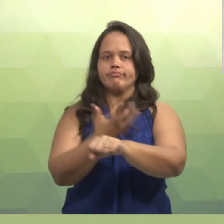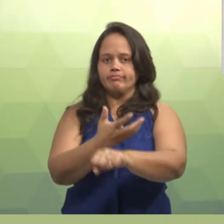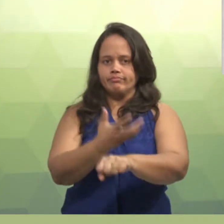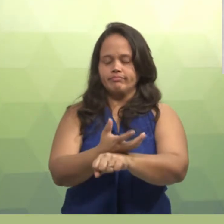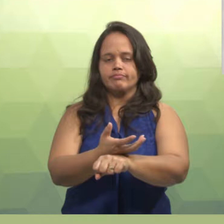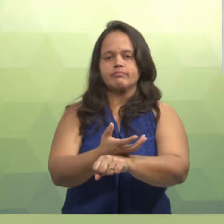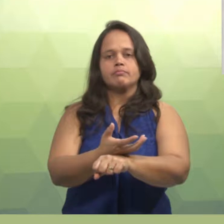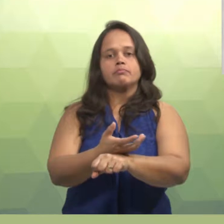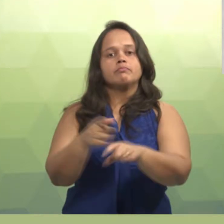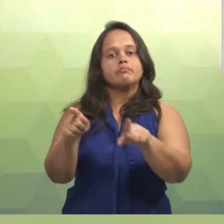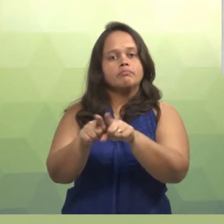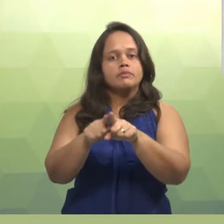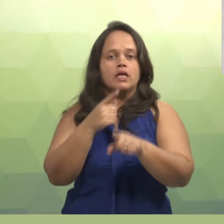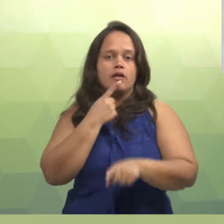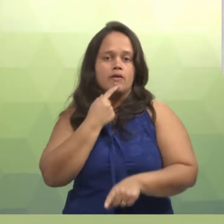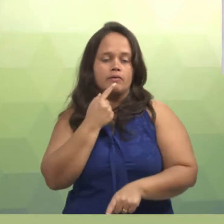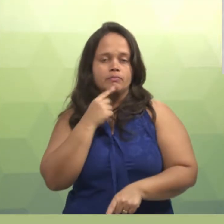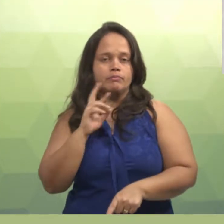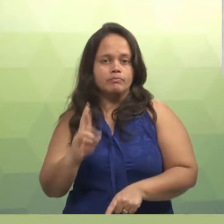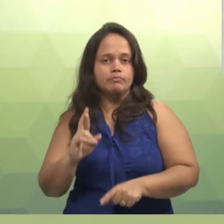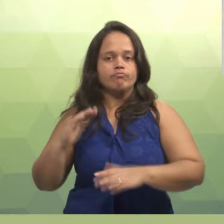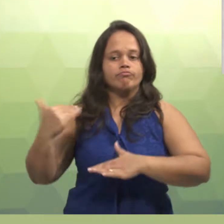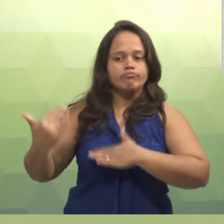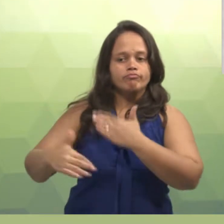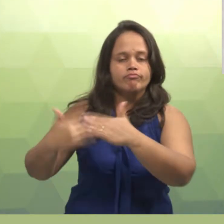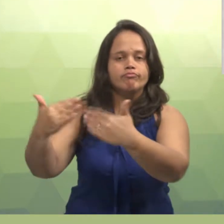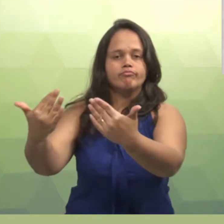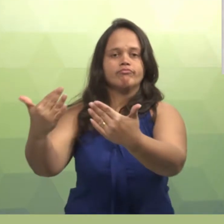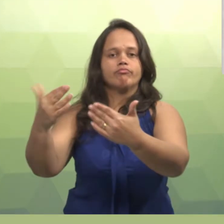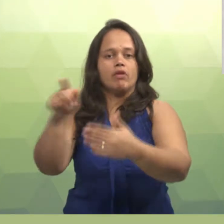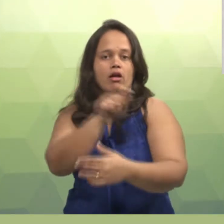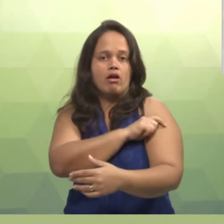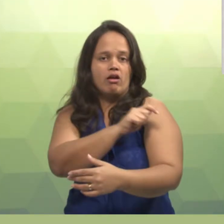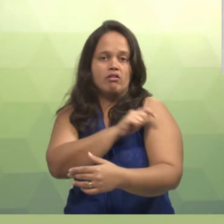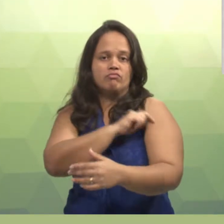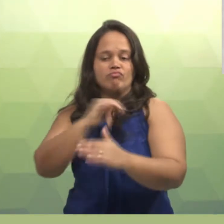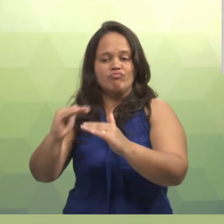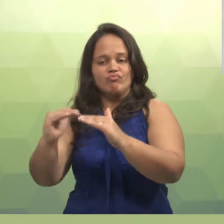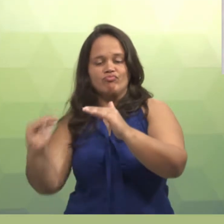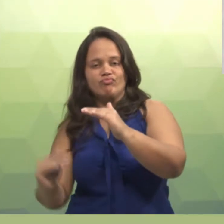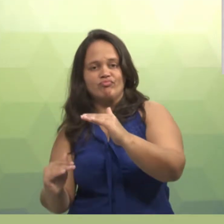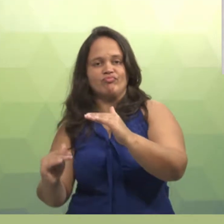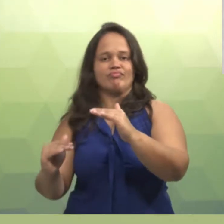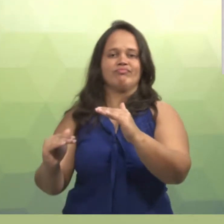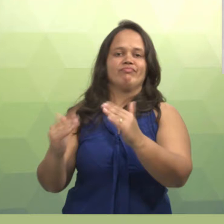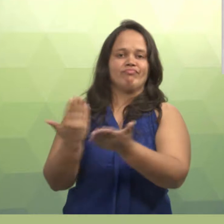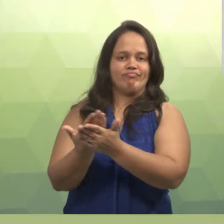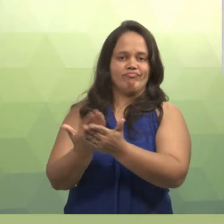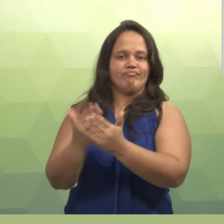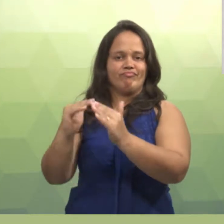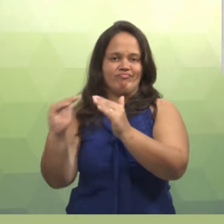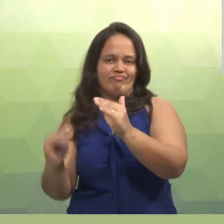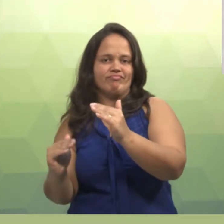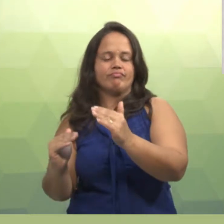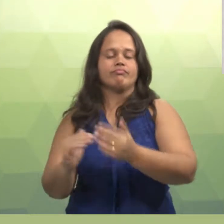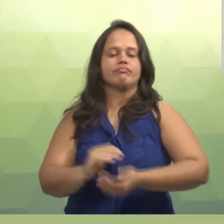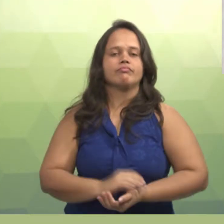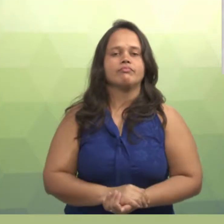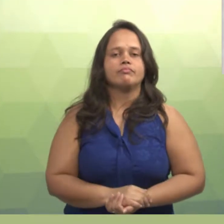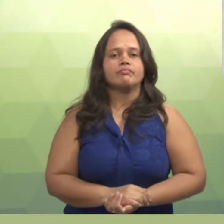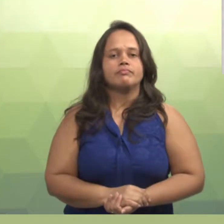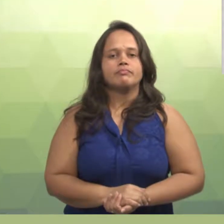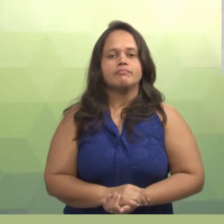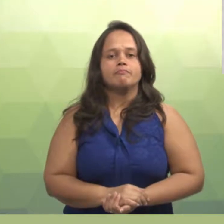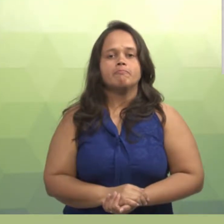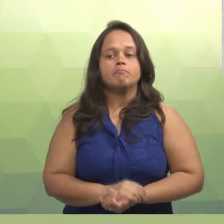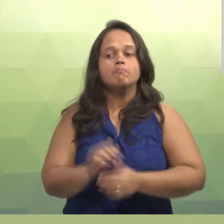diversas disciplinas e recuperação dos alunos que apresentaram baixo rendimento escolar.